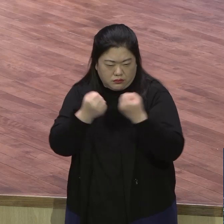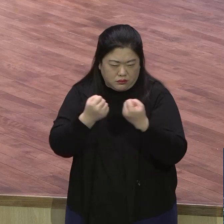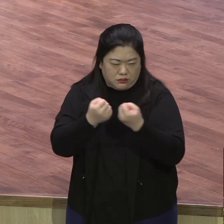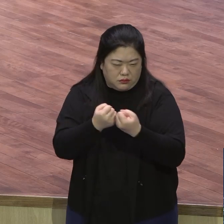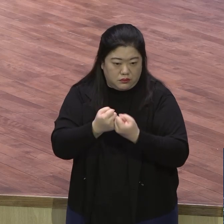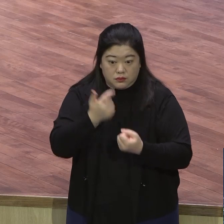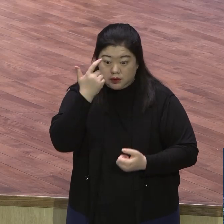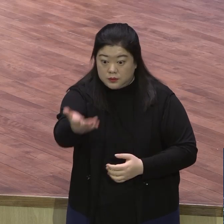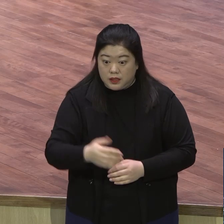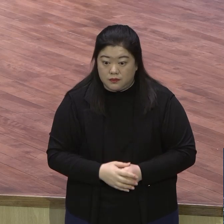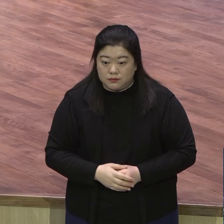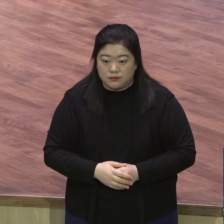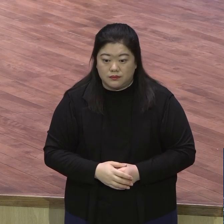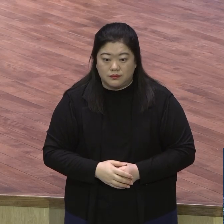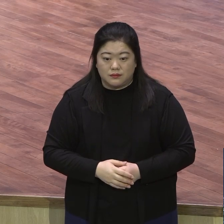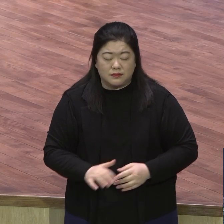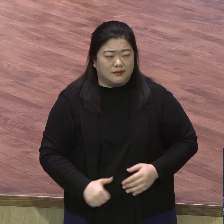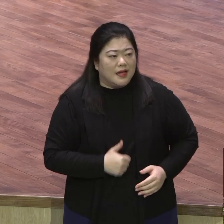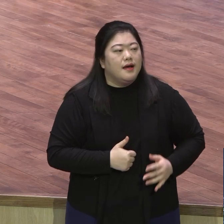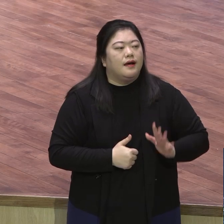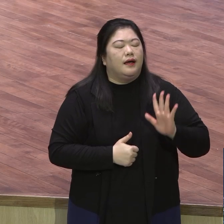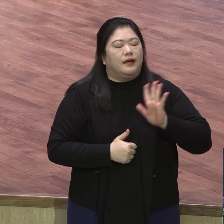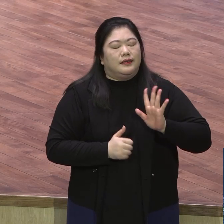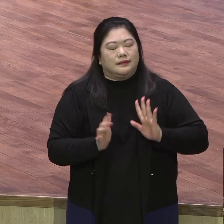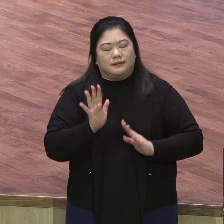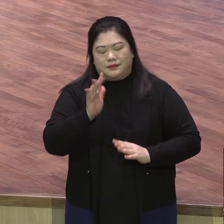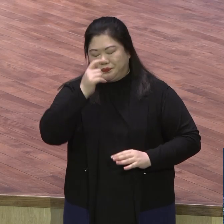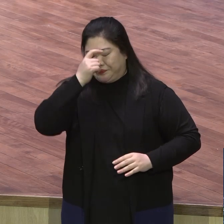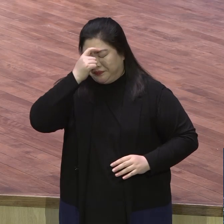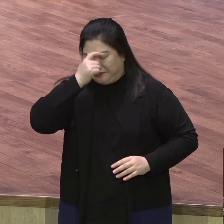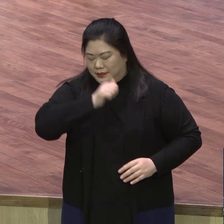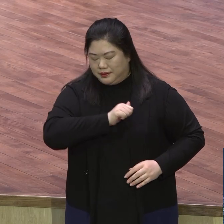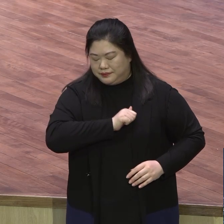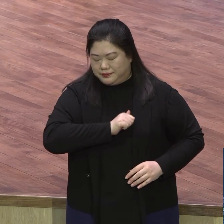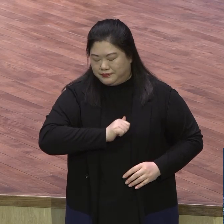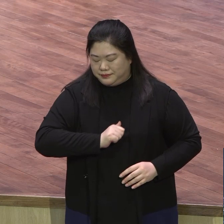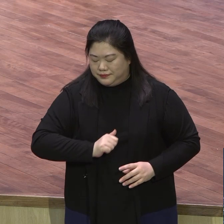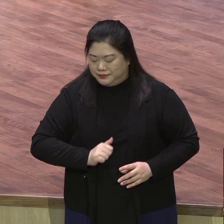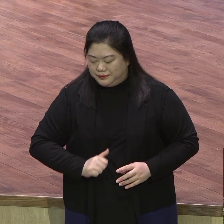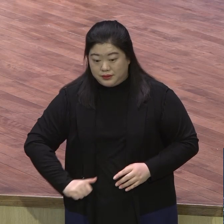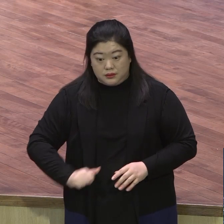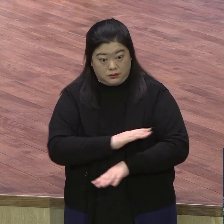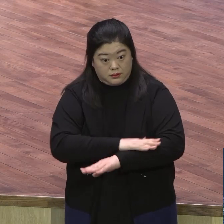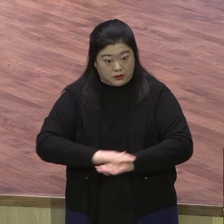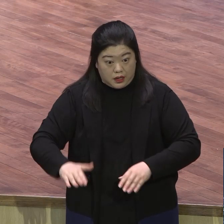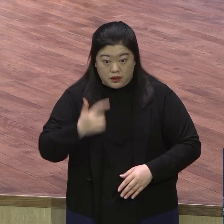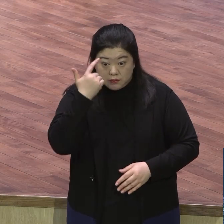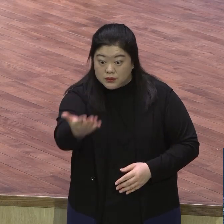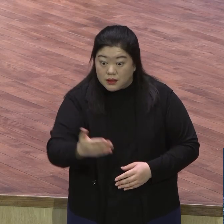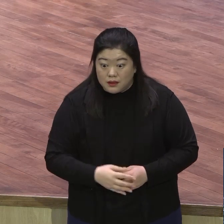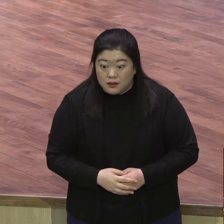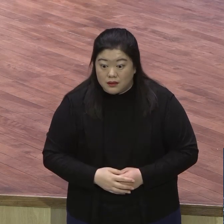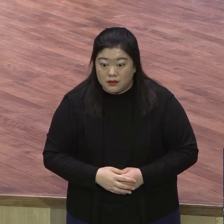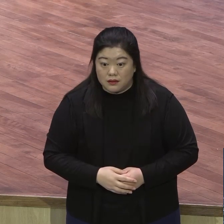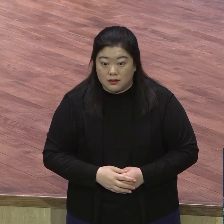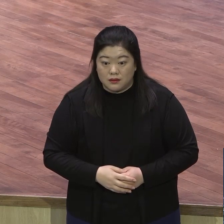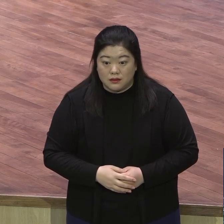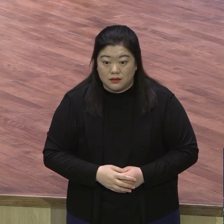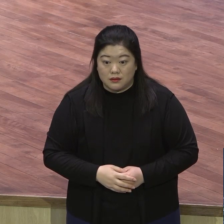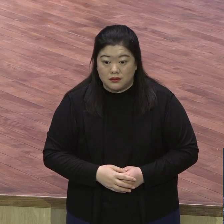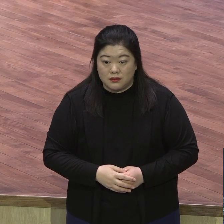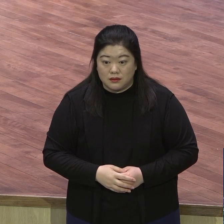화를 내고 참아본 적이 있습니까? 육신의 소유 따라가지 않고 영적 소유 따라가려고 애를 쓰고 싸워본 적이 있냐고요.